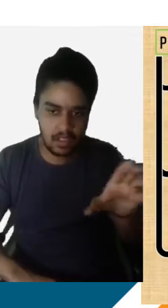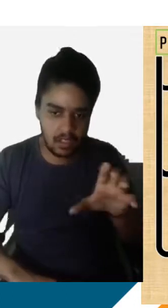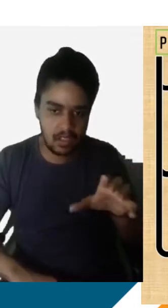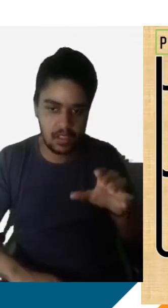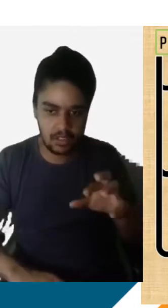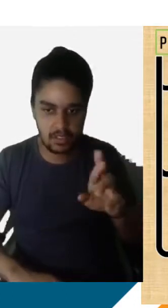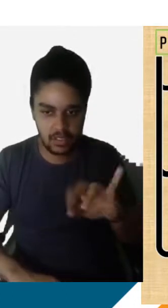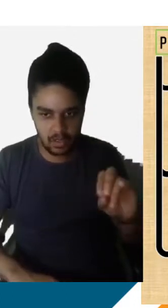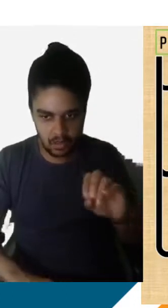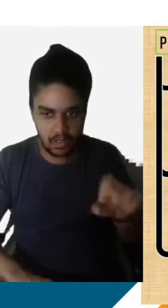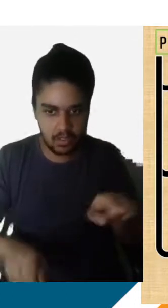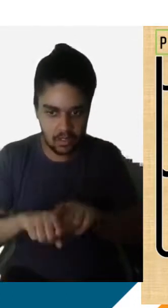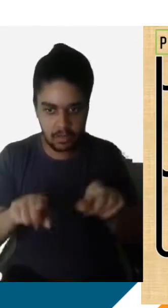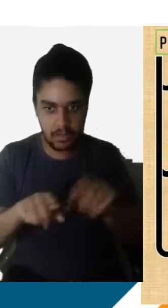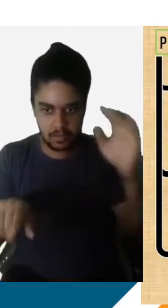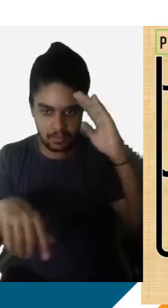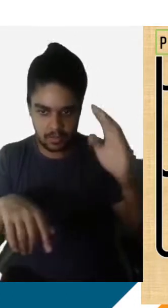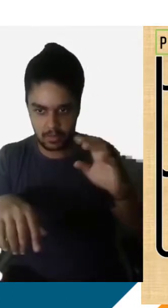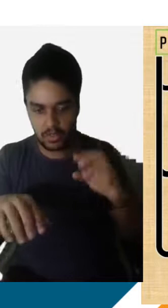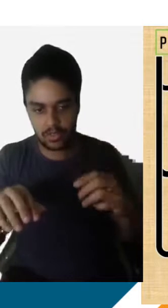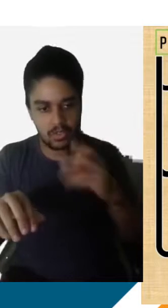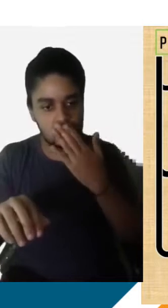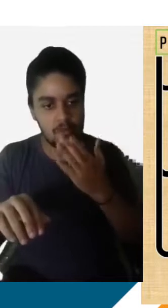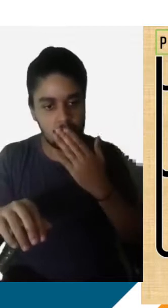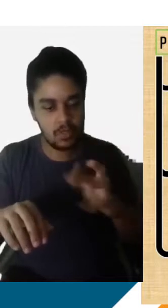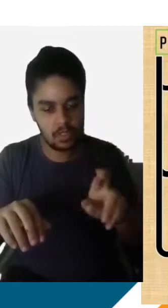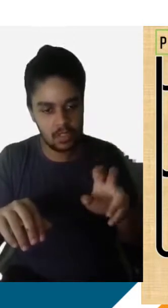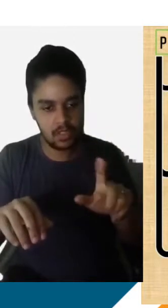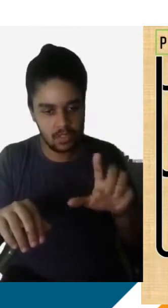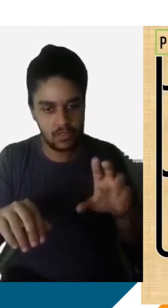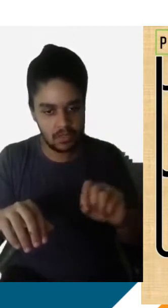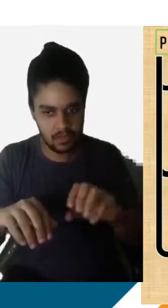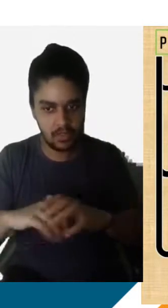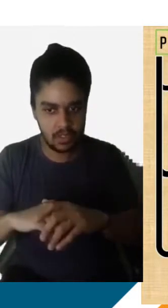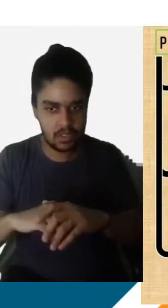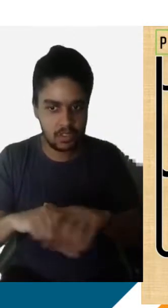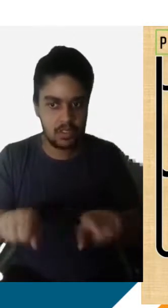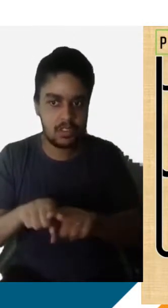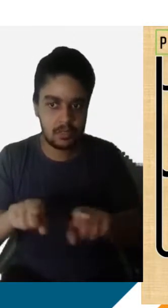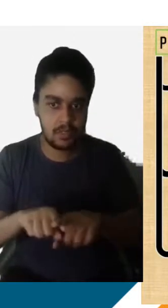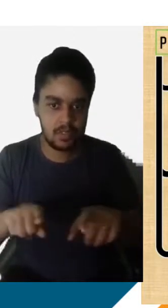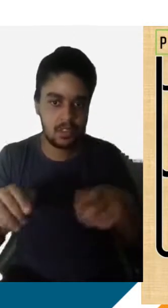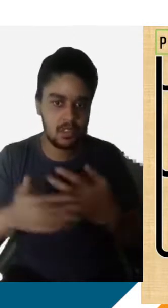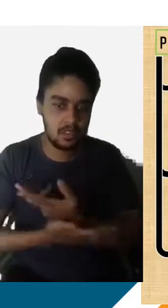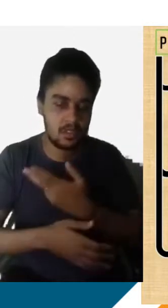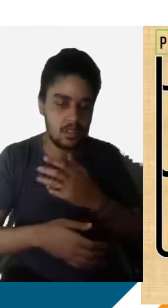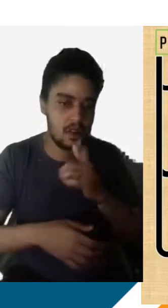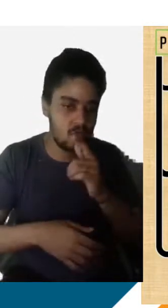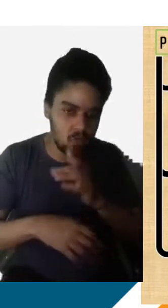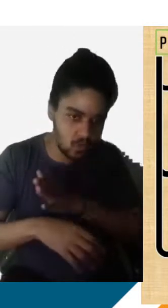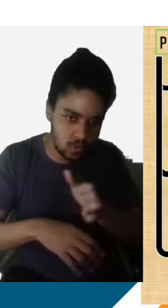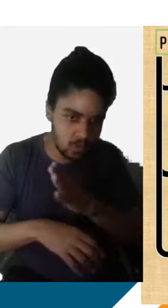orla carioca, e onde é a principal forma de relevo que sofre ocupação humana. Também podem ser